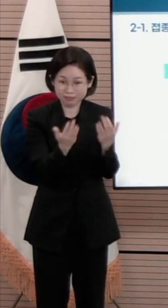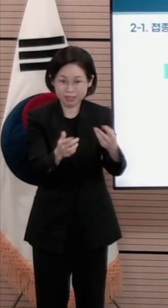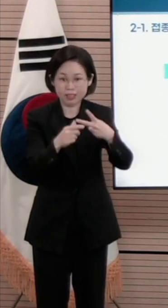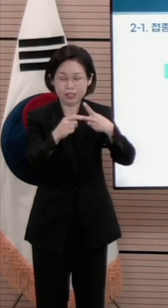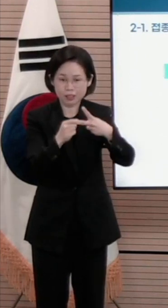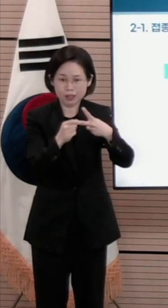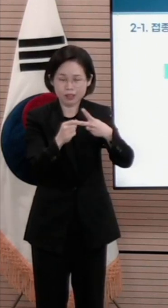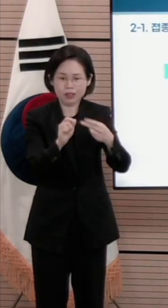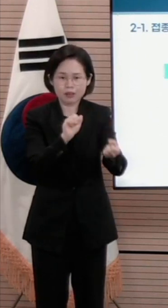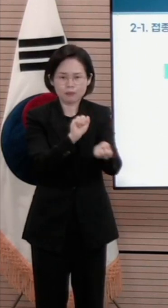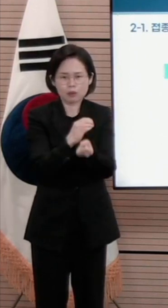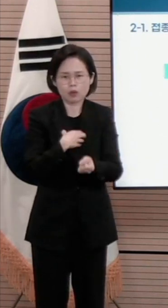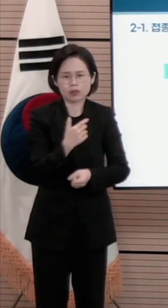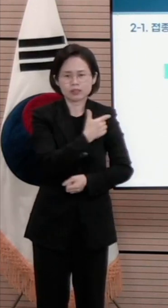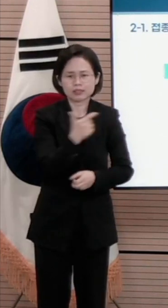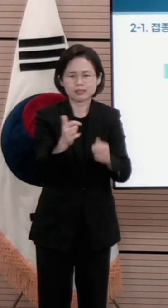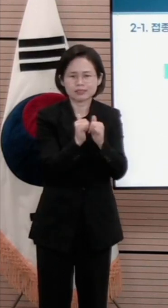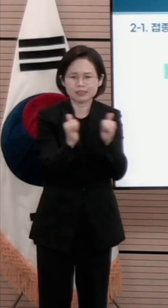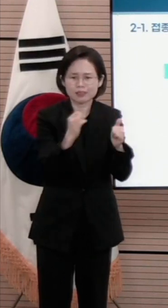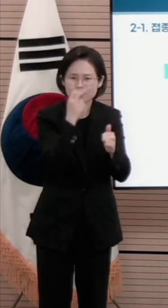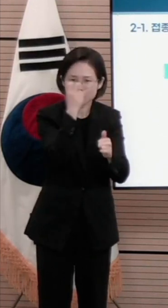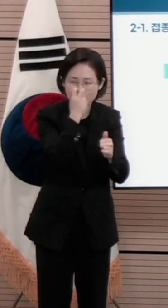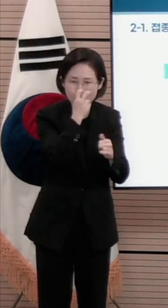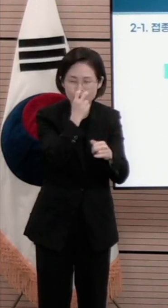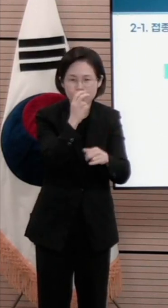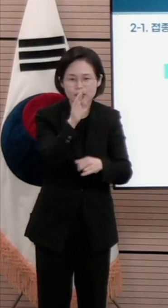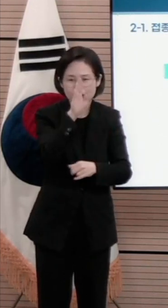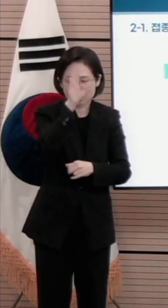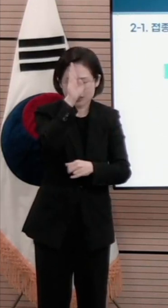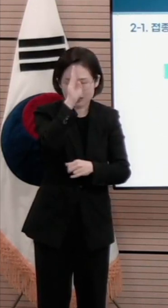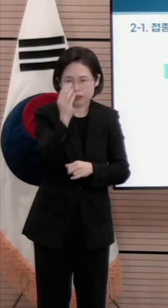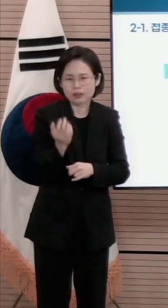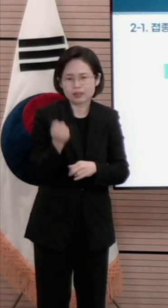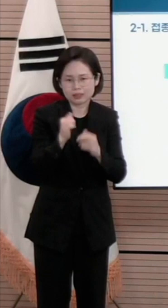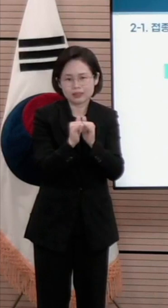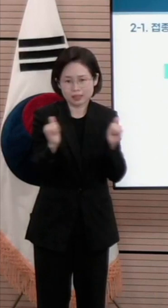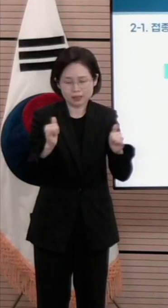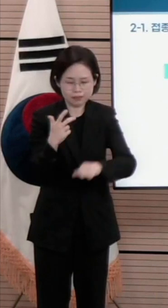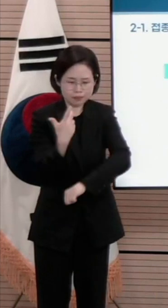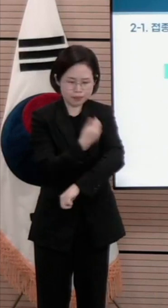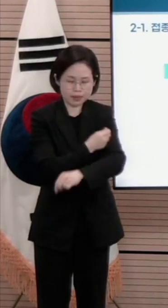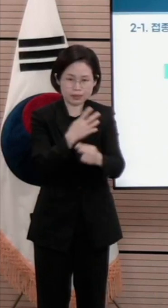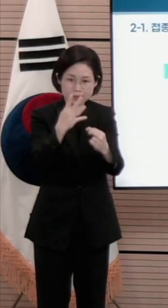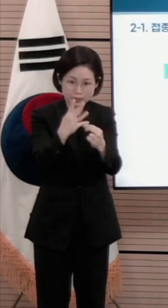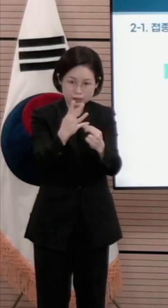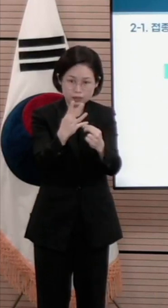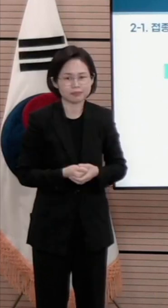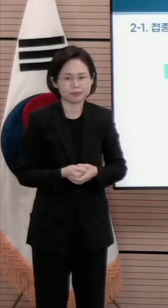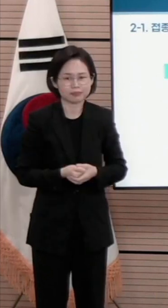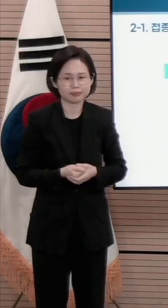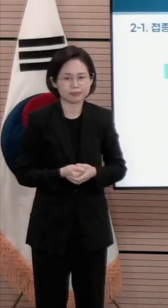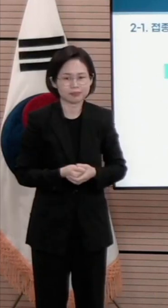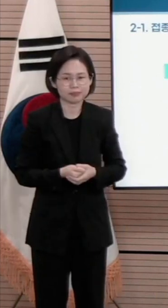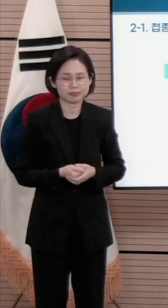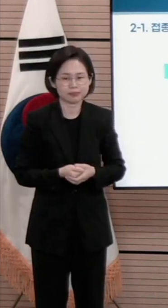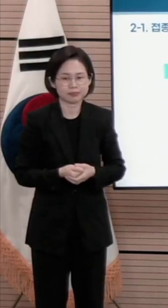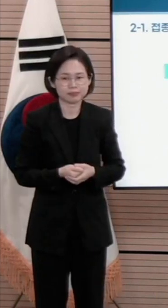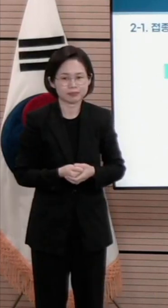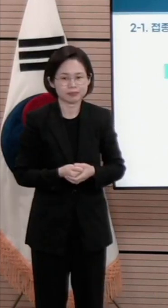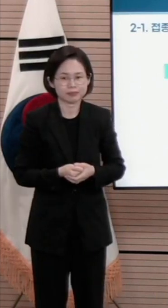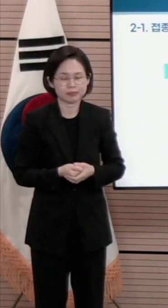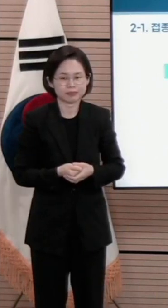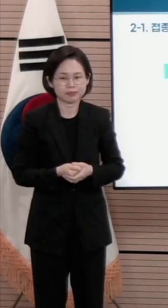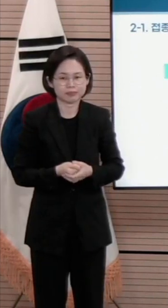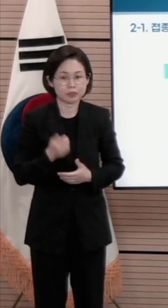보호, 특히 기저질환자 보호를 위한 4차 접종을 안내 말씀을 드리겠습니다. 최근